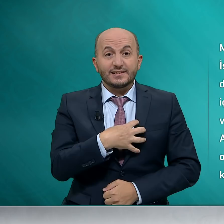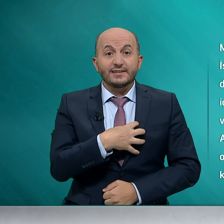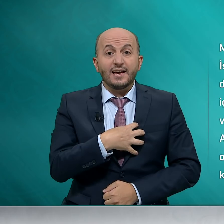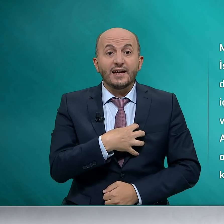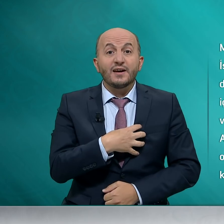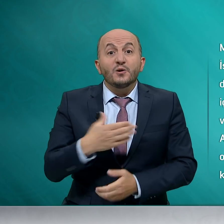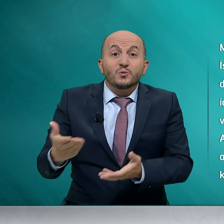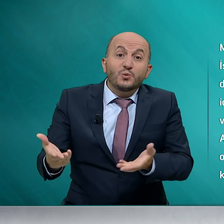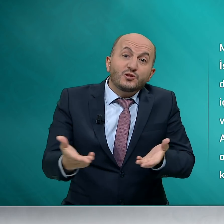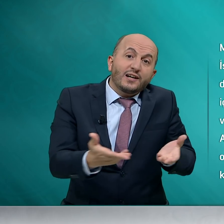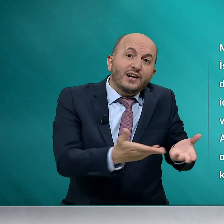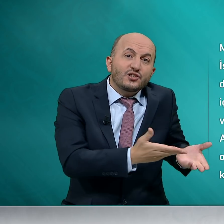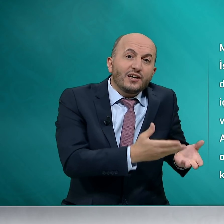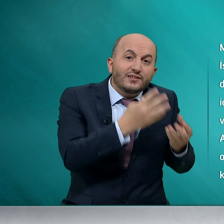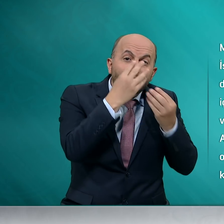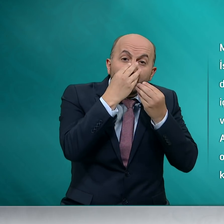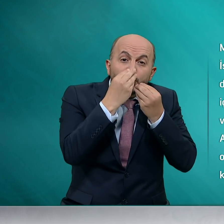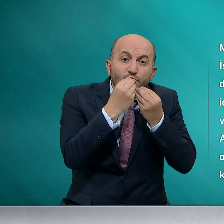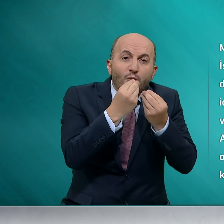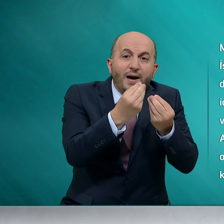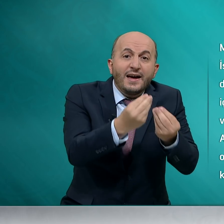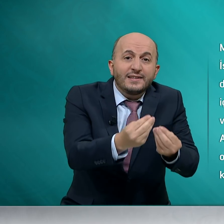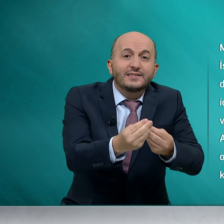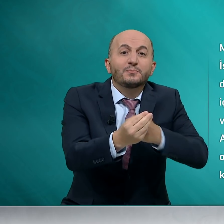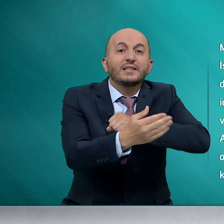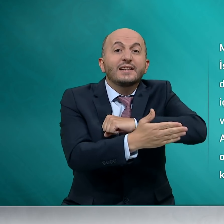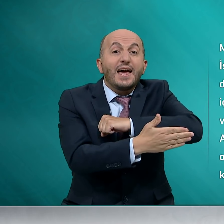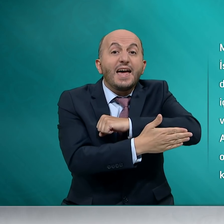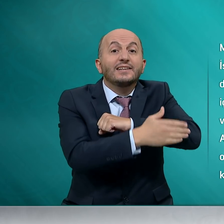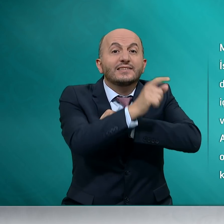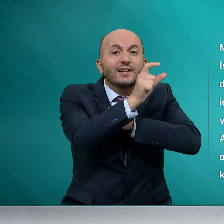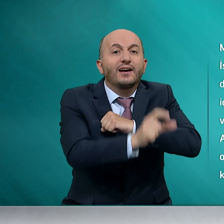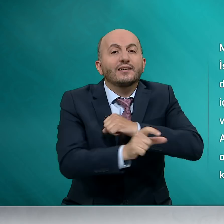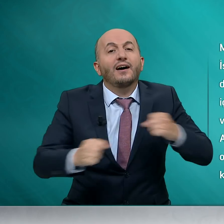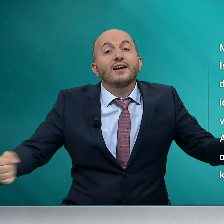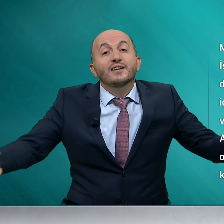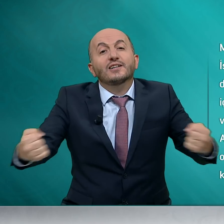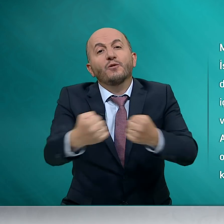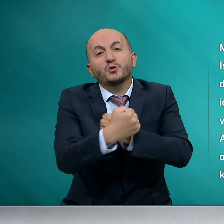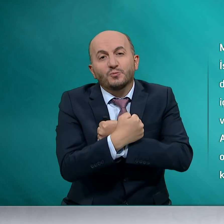kendisine kucak açan cömert bir ensara